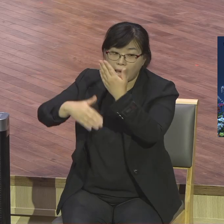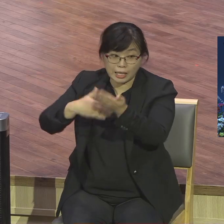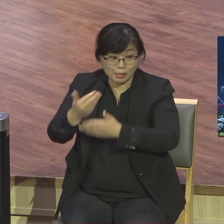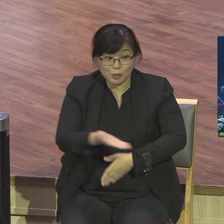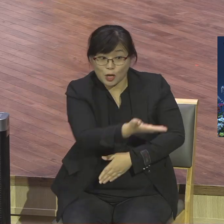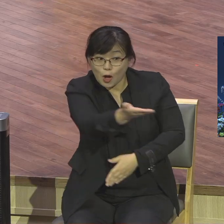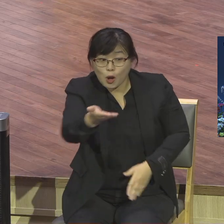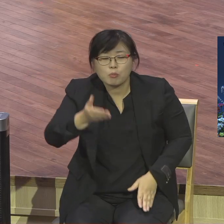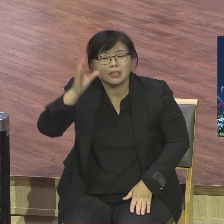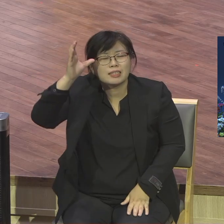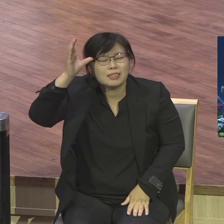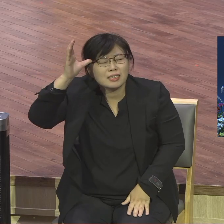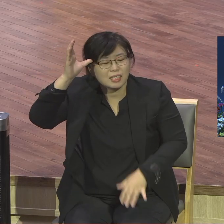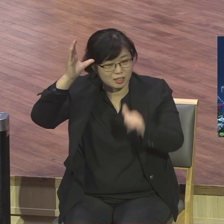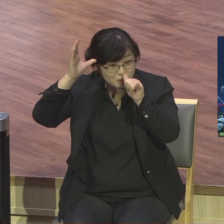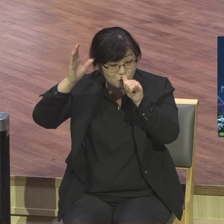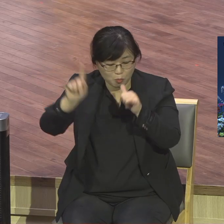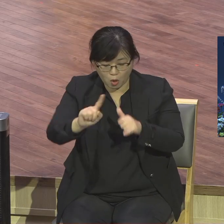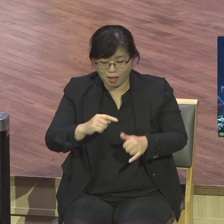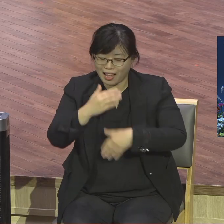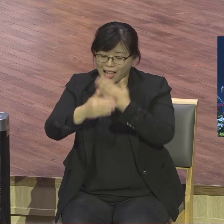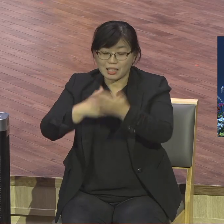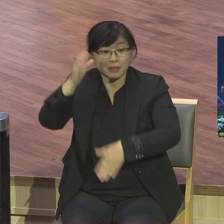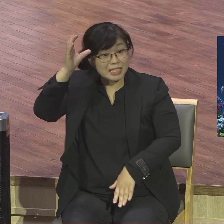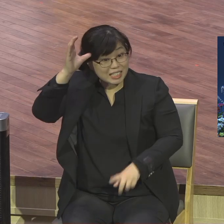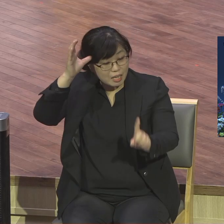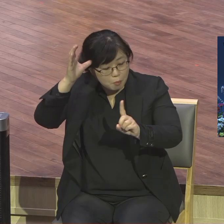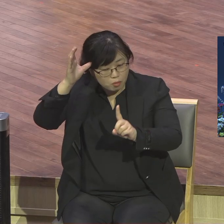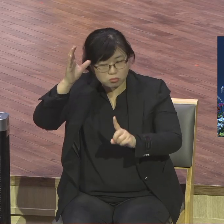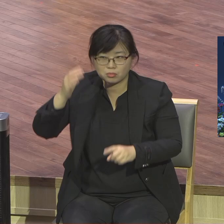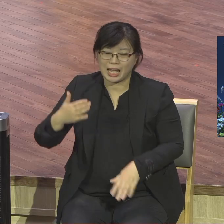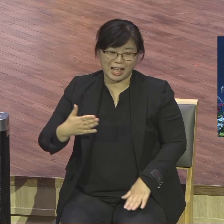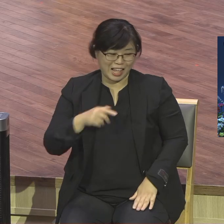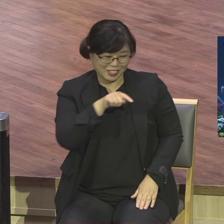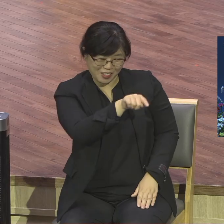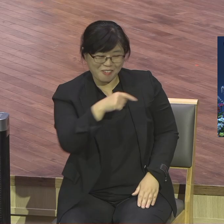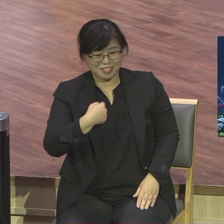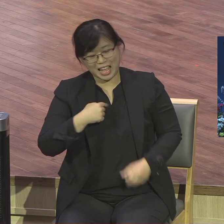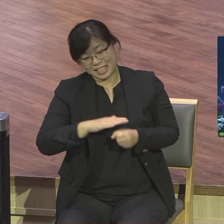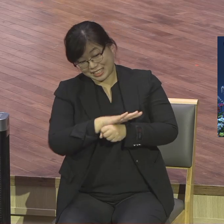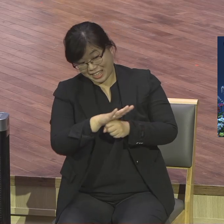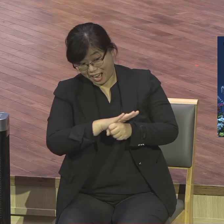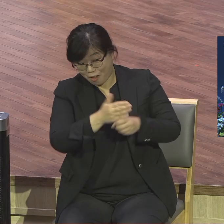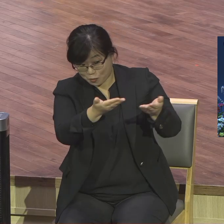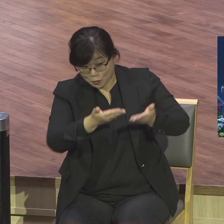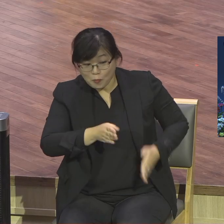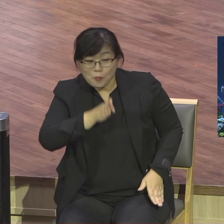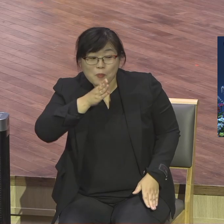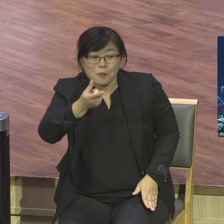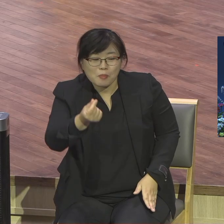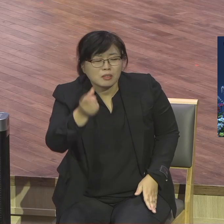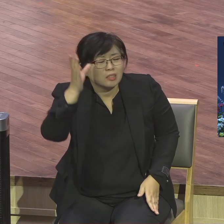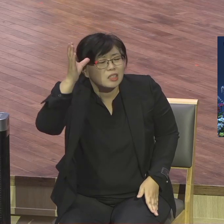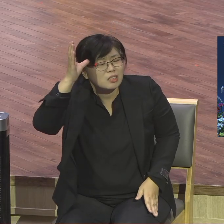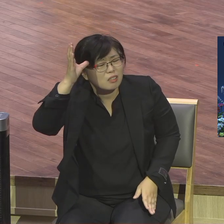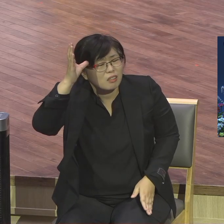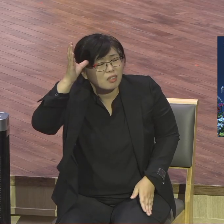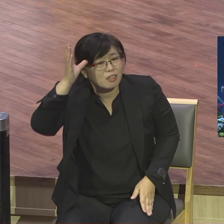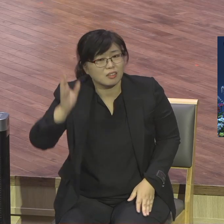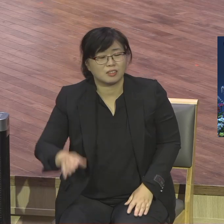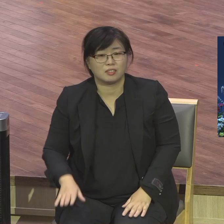하나님을 사랑하는 거예요 하나님을 얼마나 사랑하냐 신명기 6장 사설로 오지로 가면요